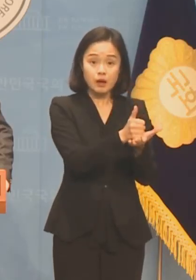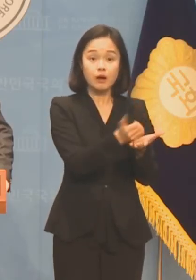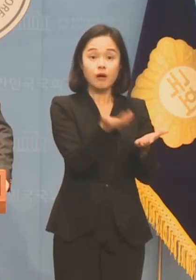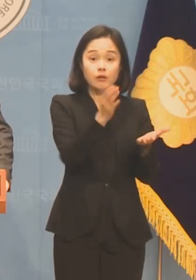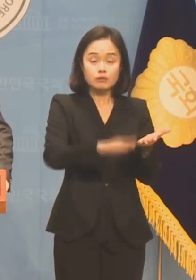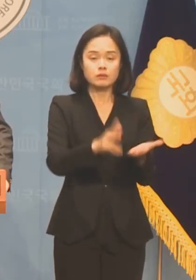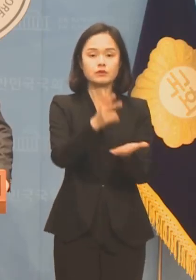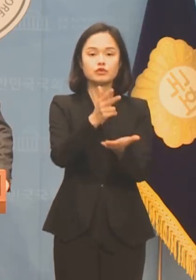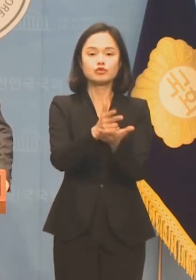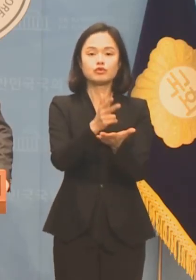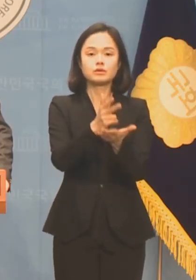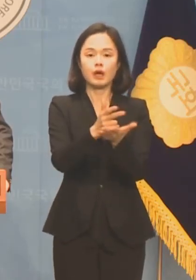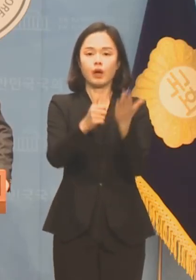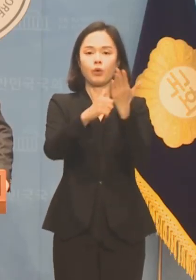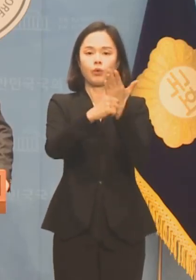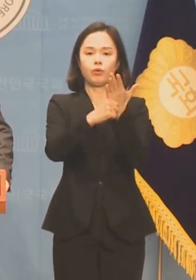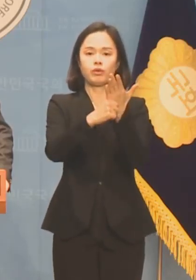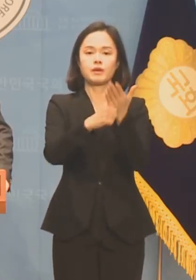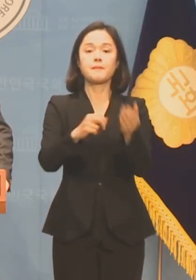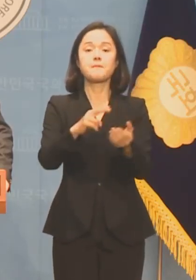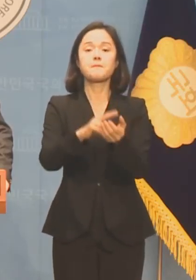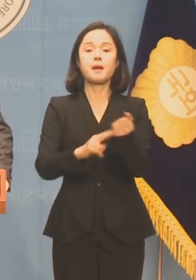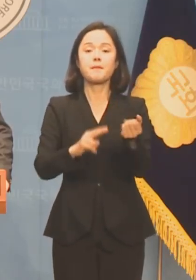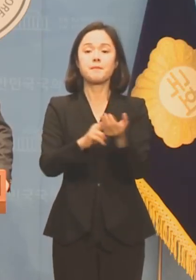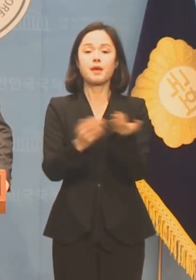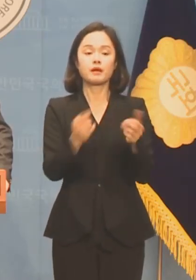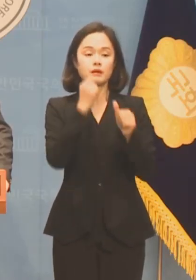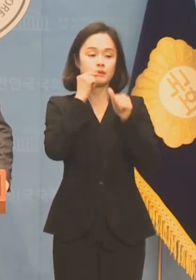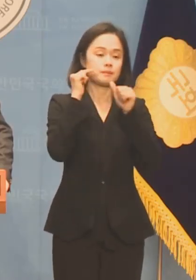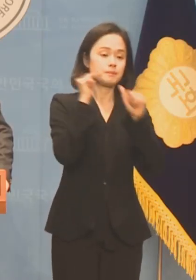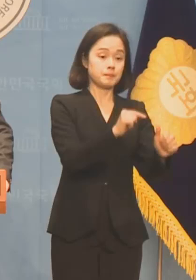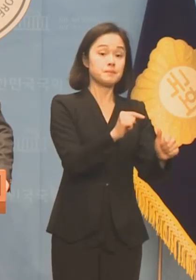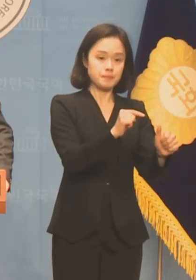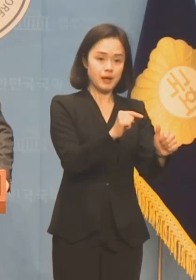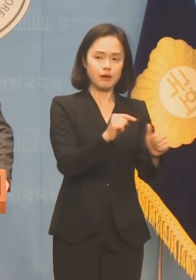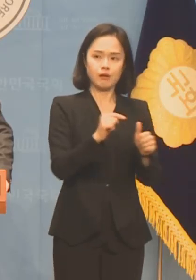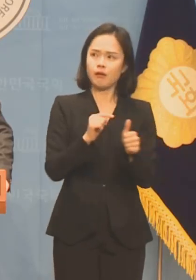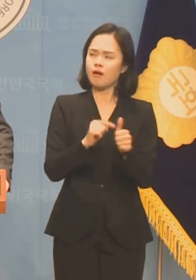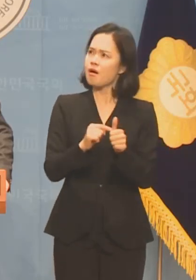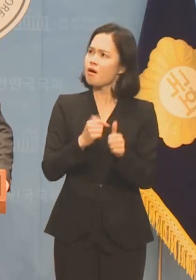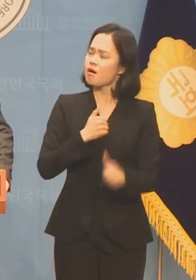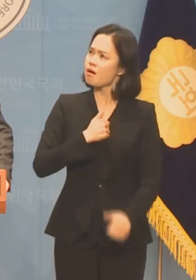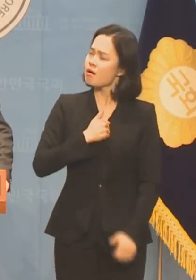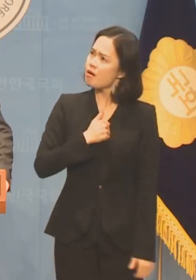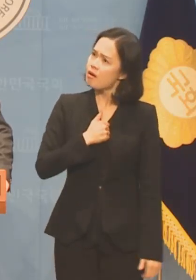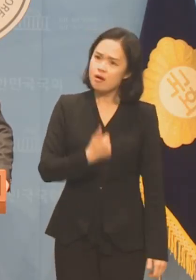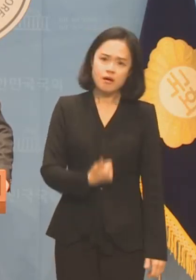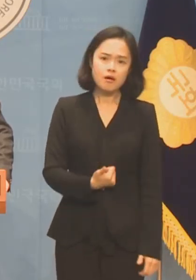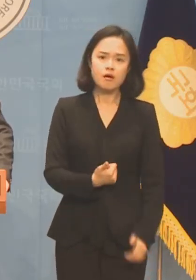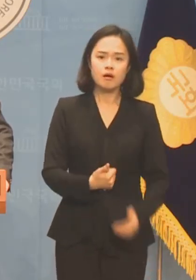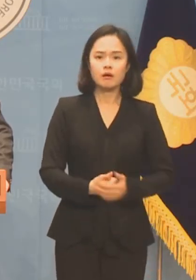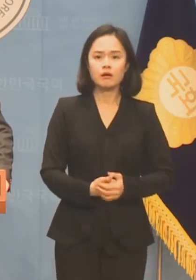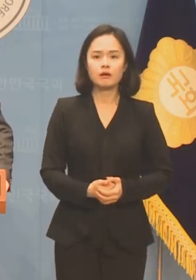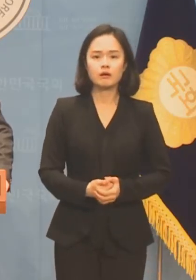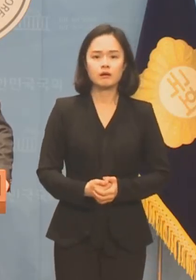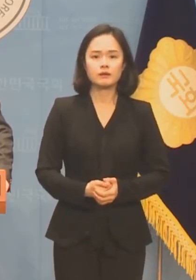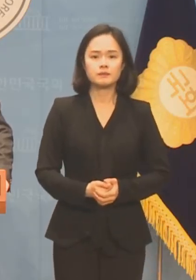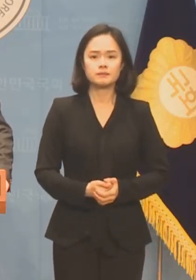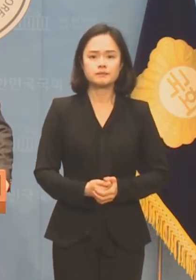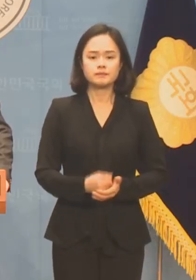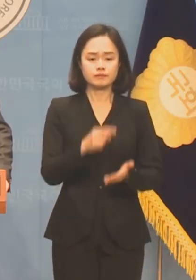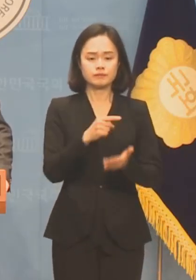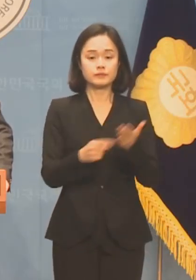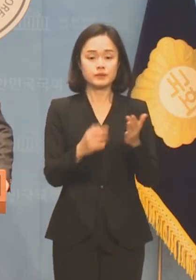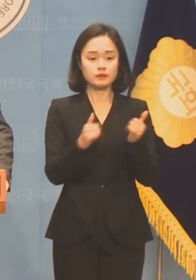할 정도로 좀 모멸적인 업무를 시킨 사람입니다. 다시 말해서 피해자의 숫자와 그